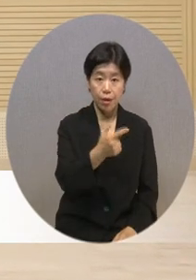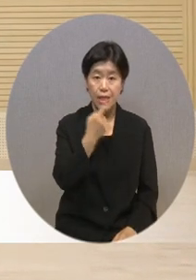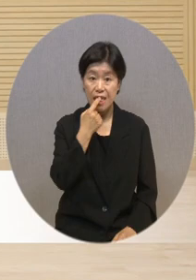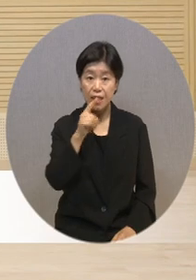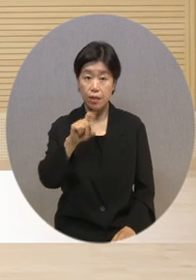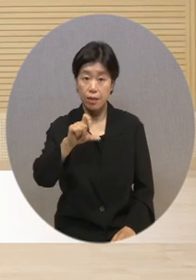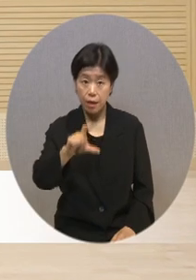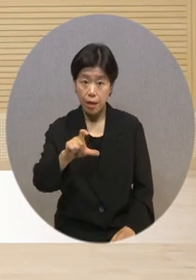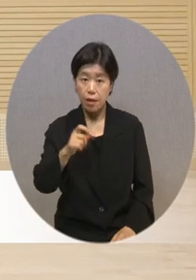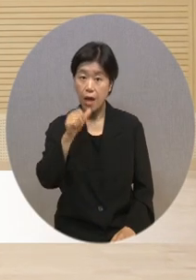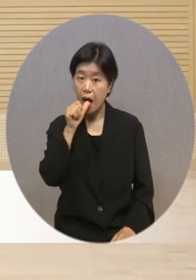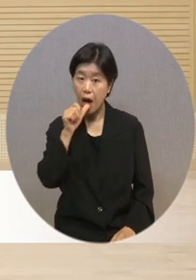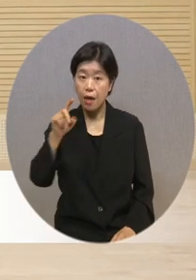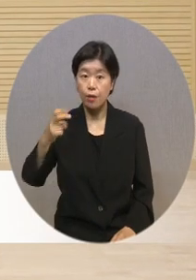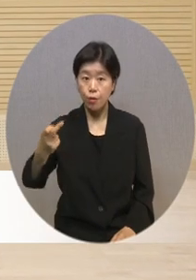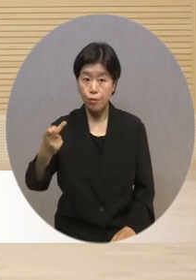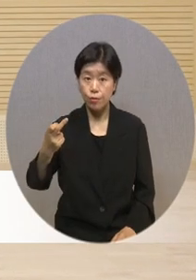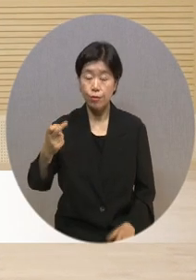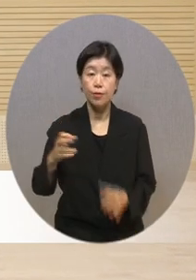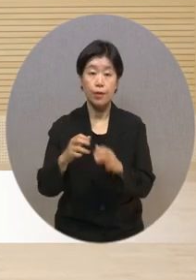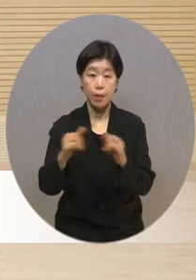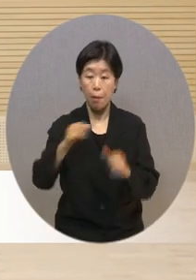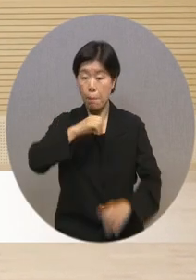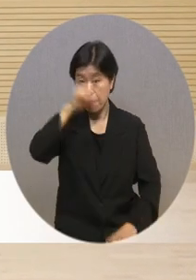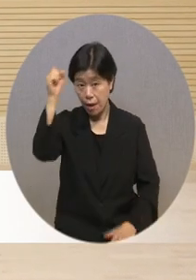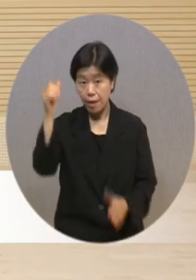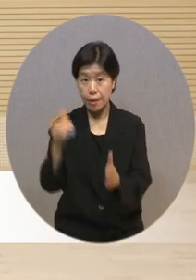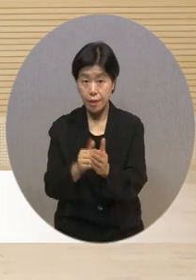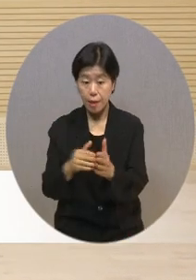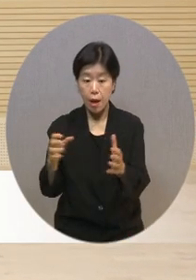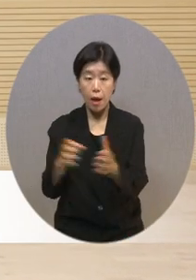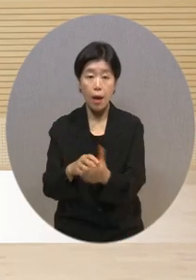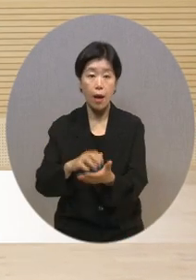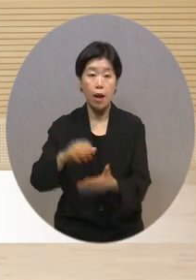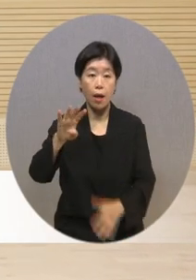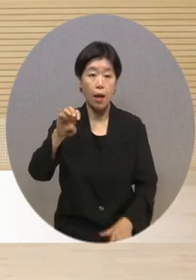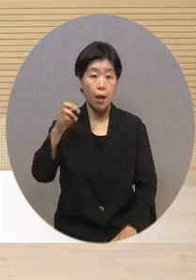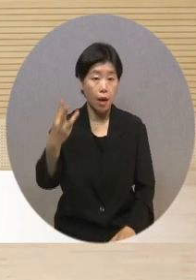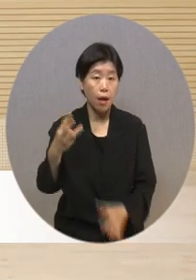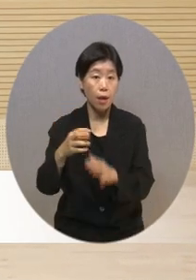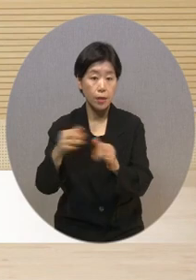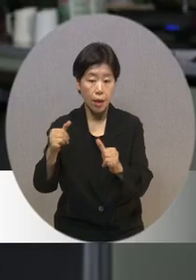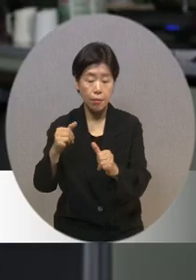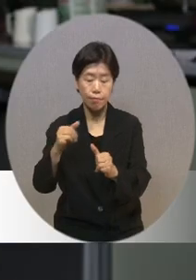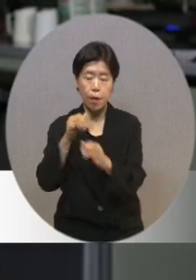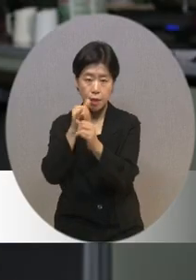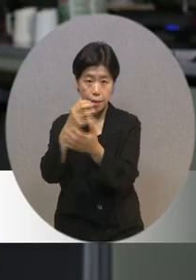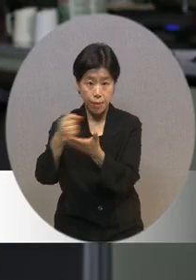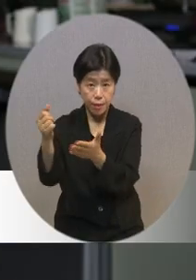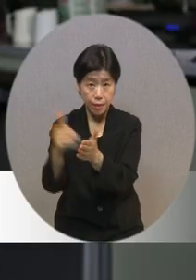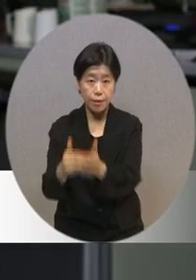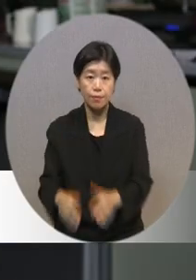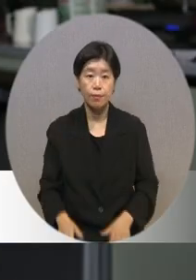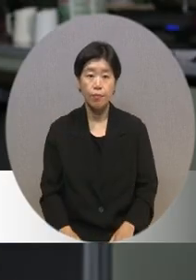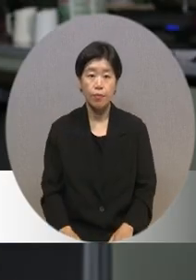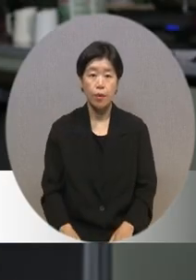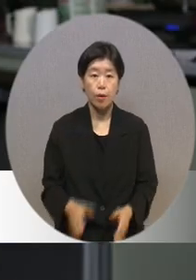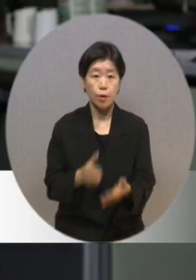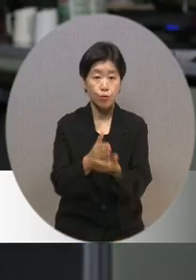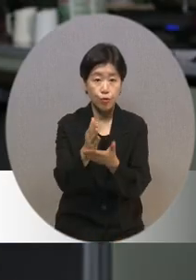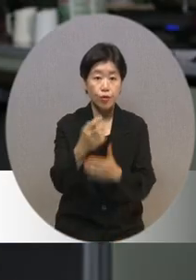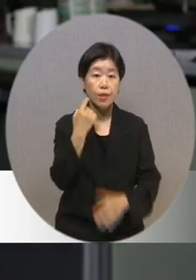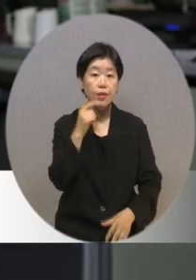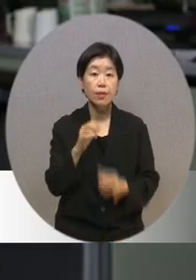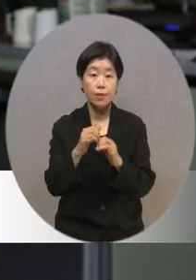15명, 동메달 12명 등 총 43명이 수상에 영예를 안았고 종목별 금상